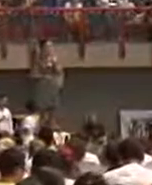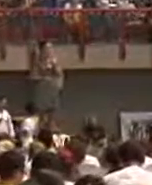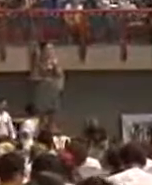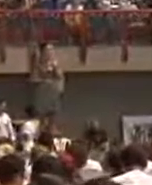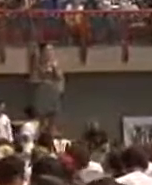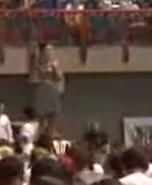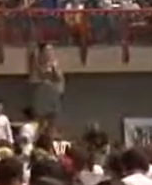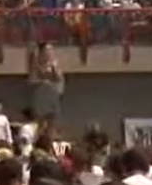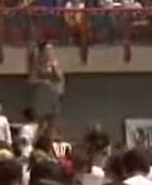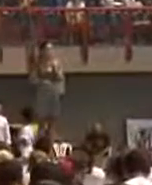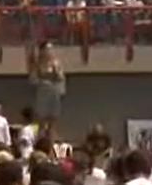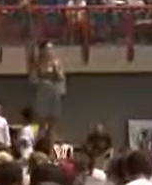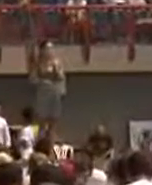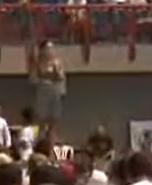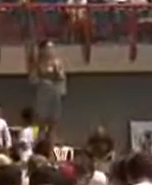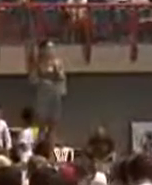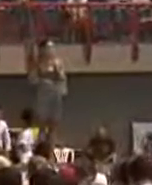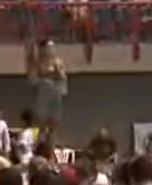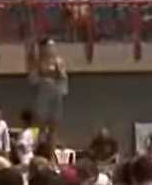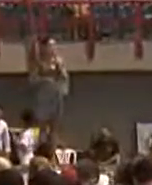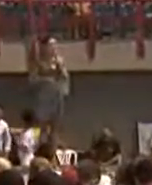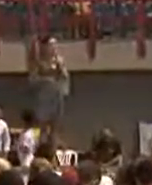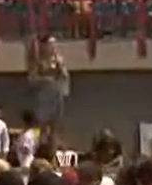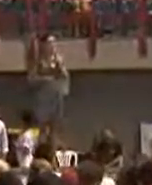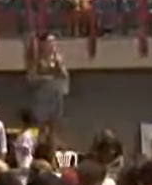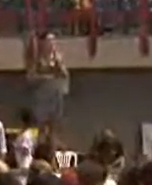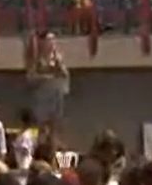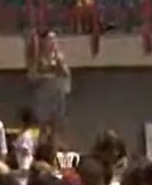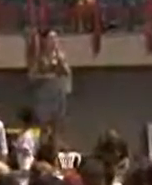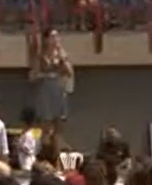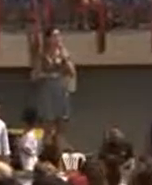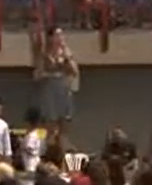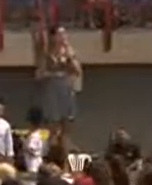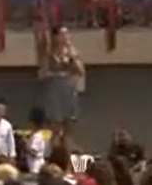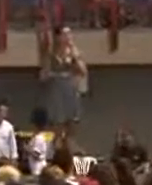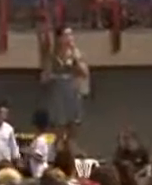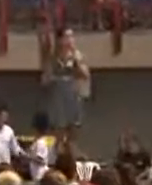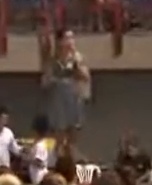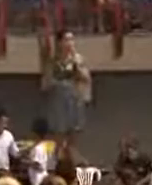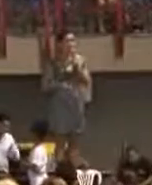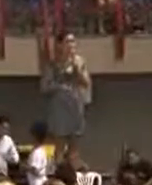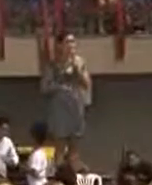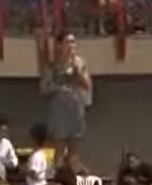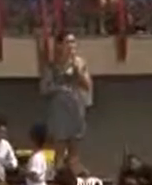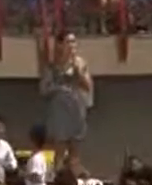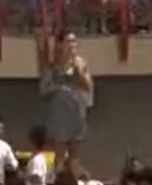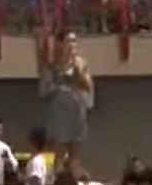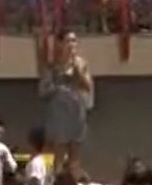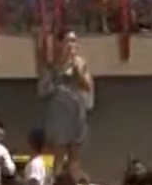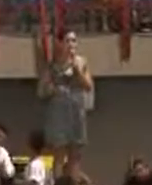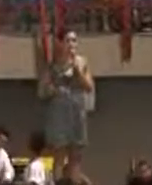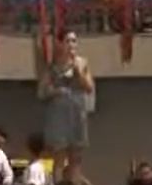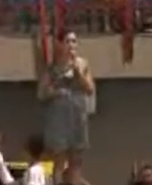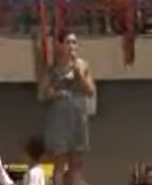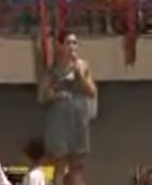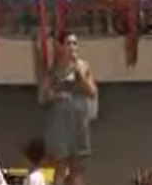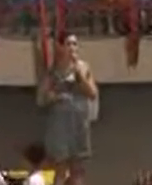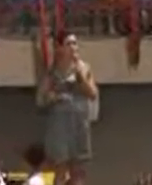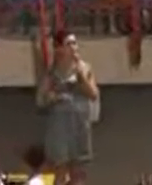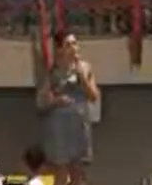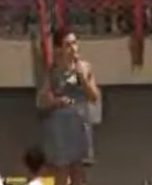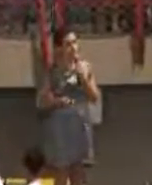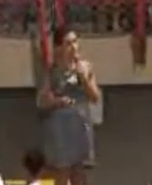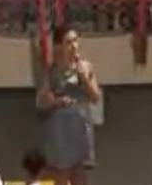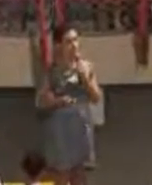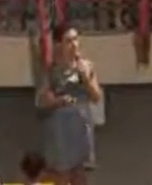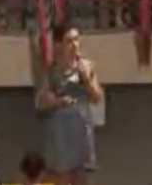vocês, justamente orientando como proceder para construir um texto e construir